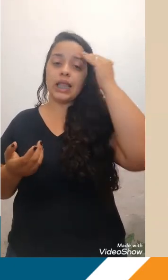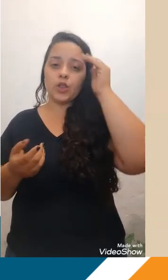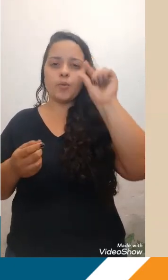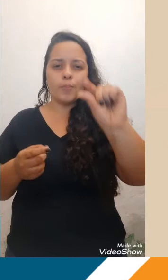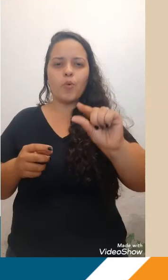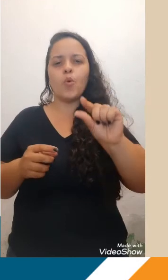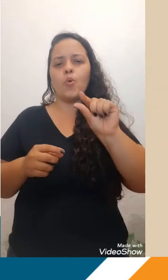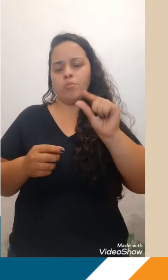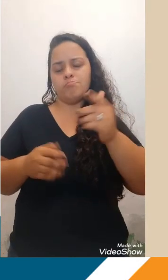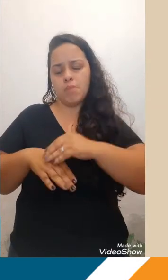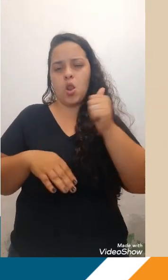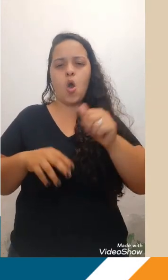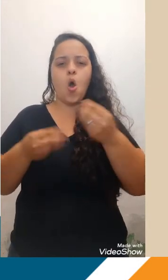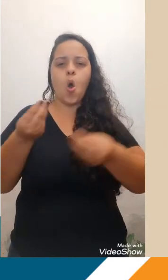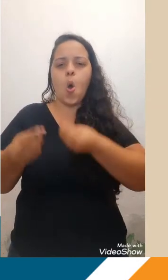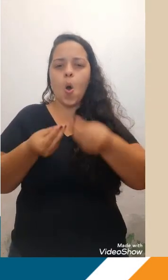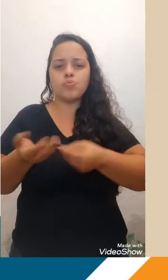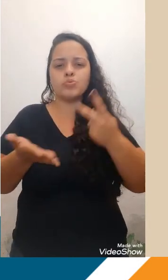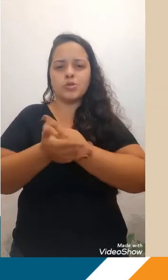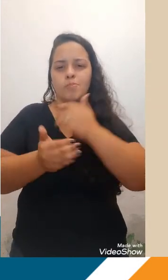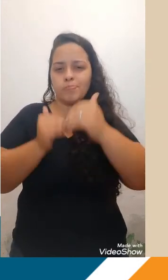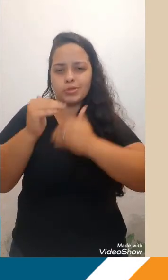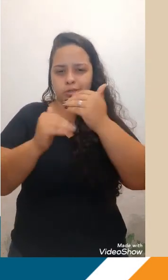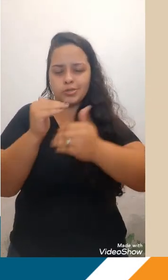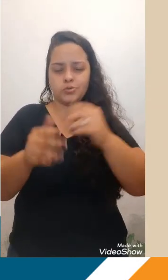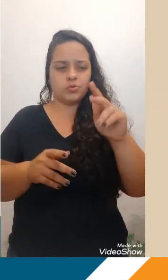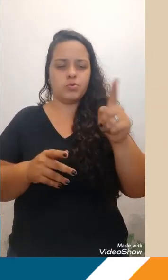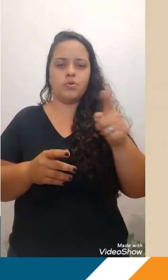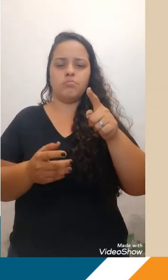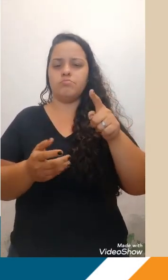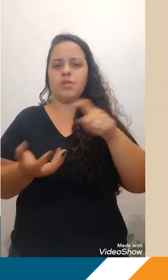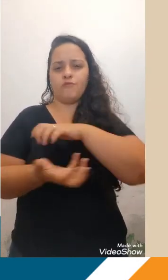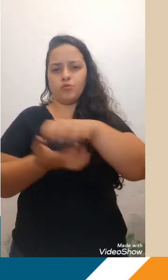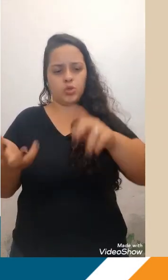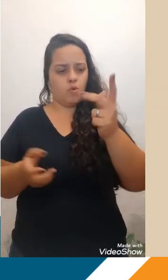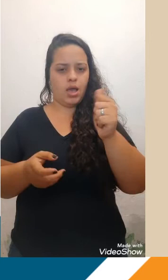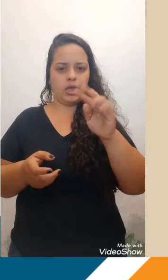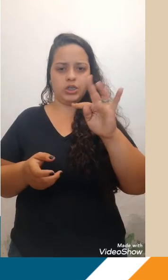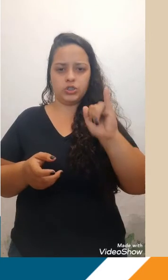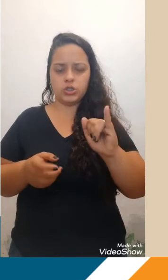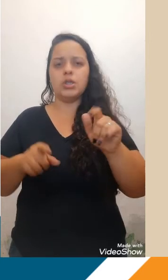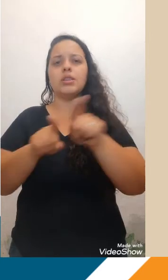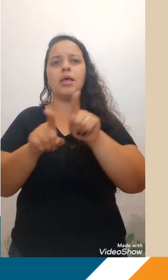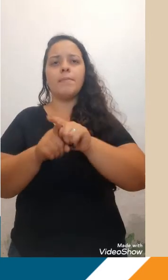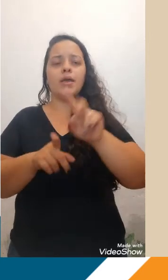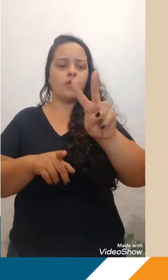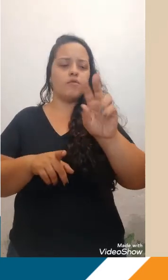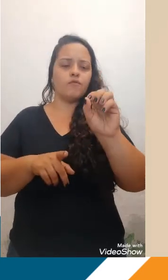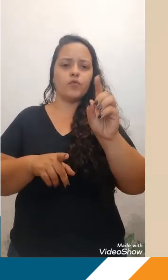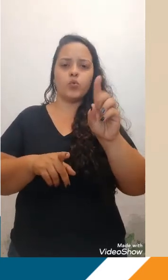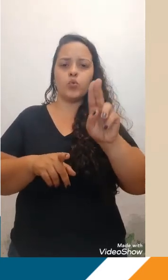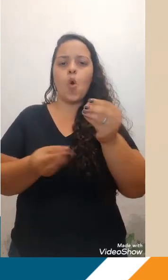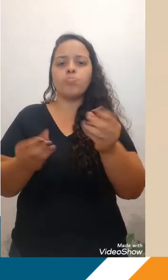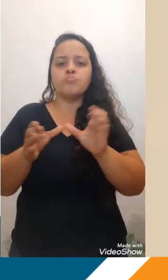um pouco melhor sobre como se deu o processo de revolução do Haiti, a importância do voodoo para possibilitar a